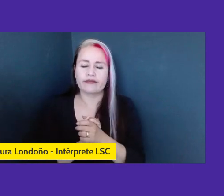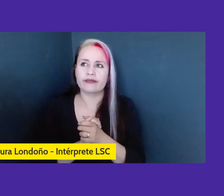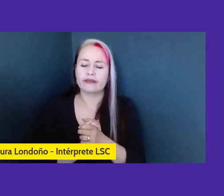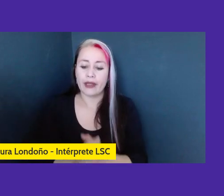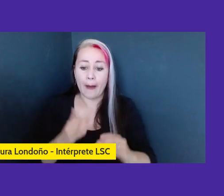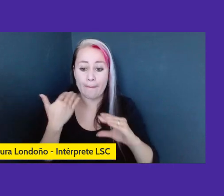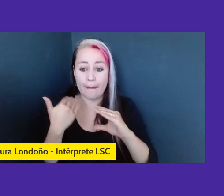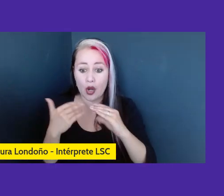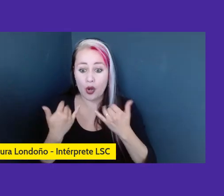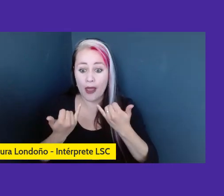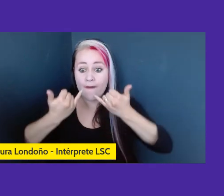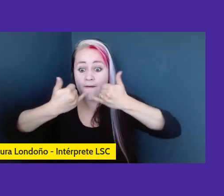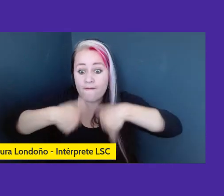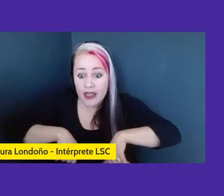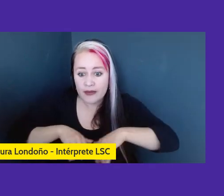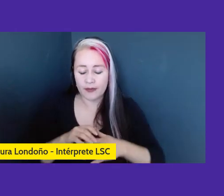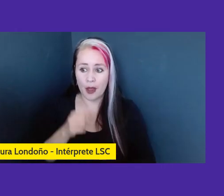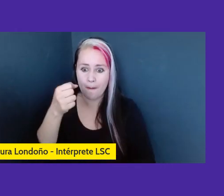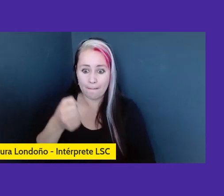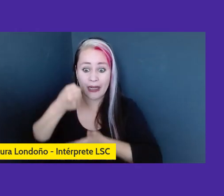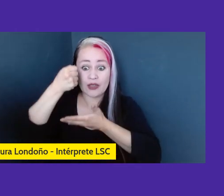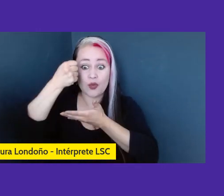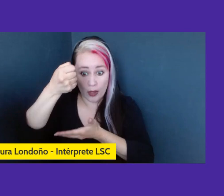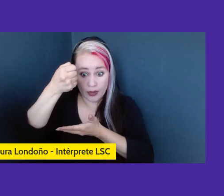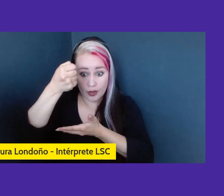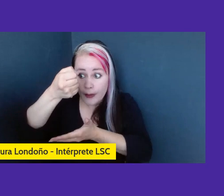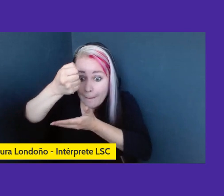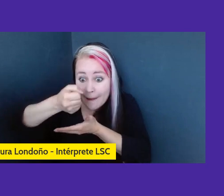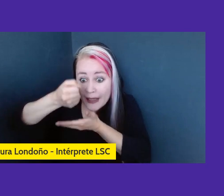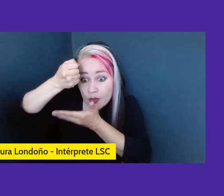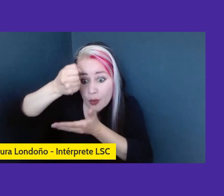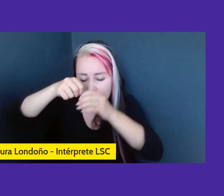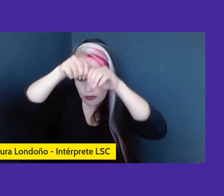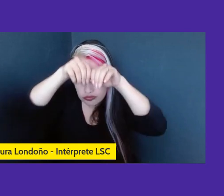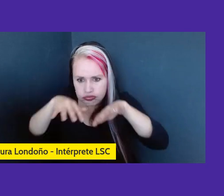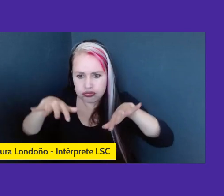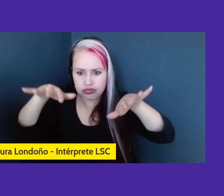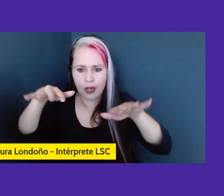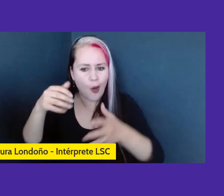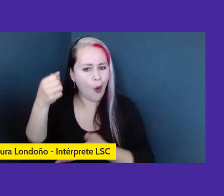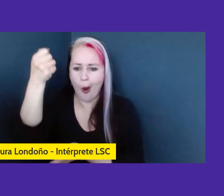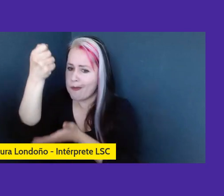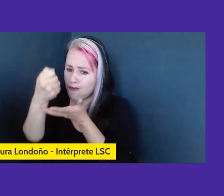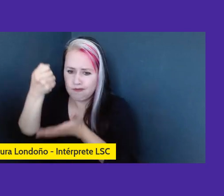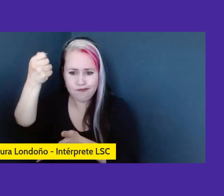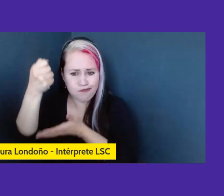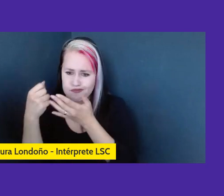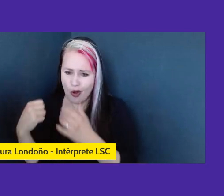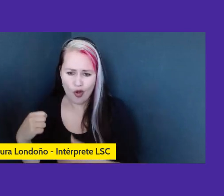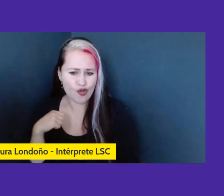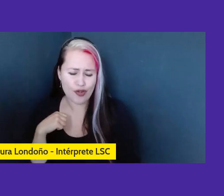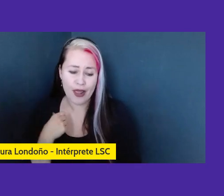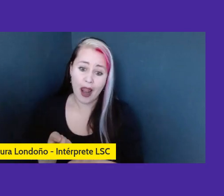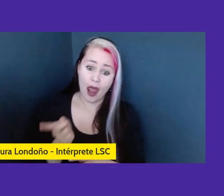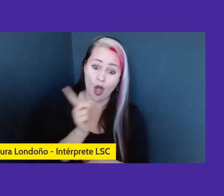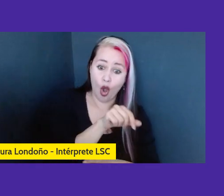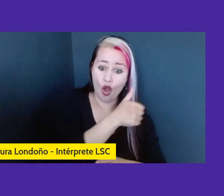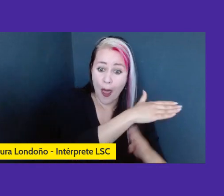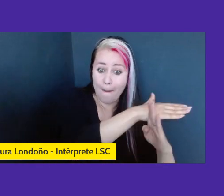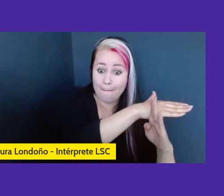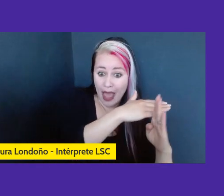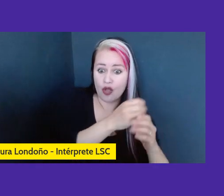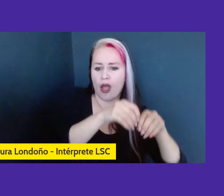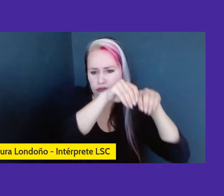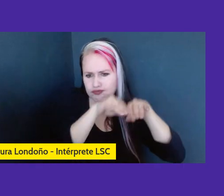un presupuesto de lanzamiento, de promoción, como tienen las majors. O sea, casi todos los productores